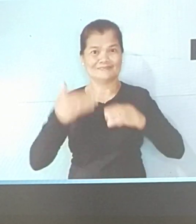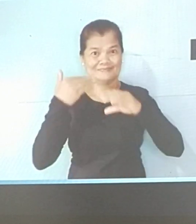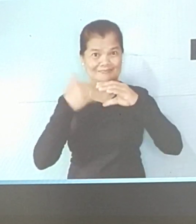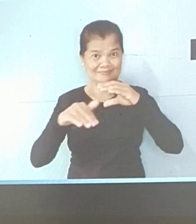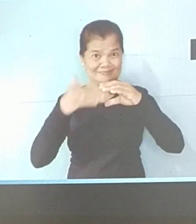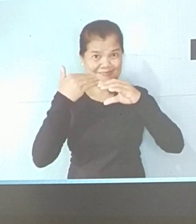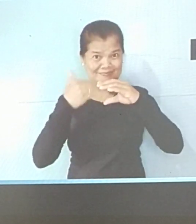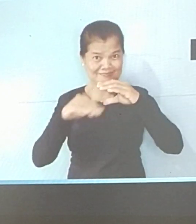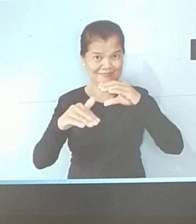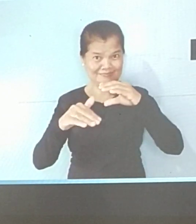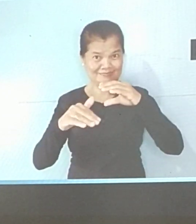Email.